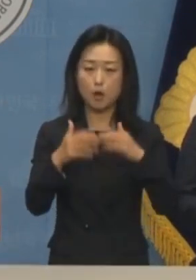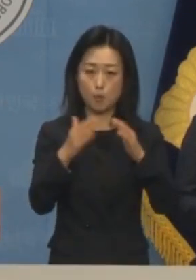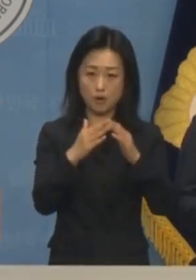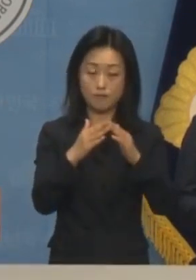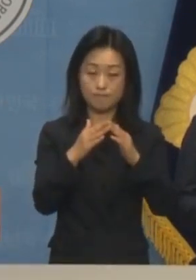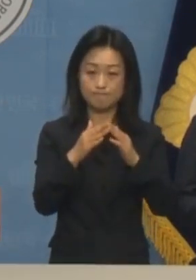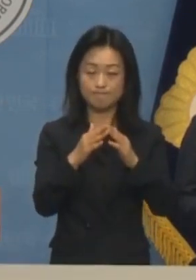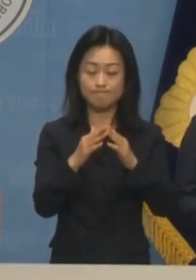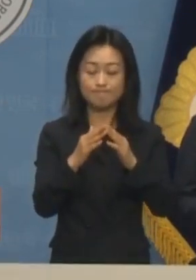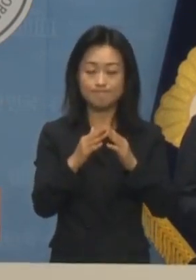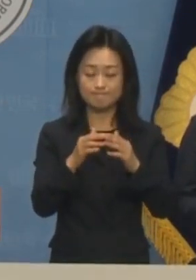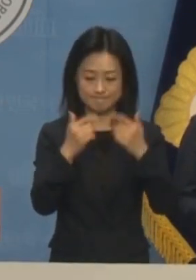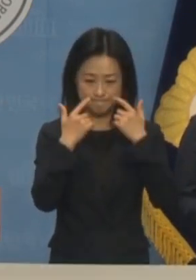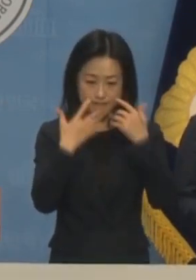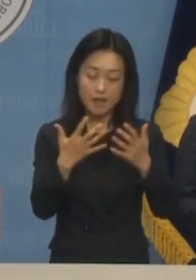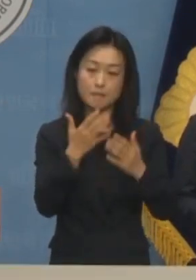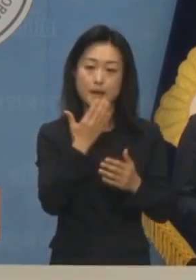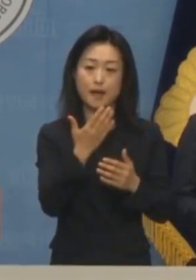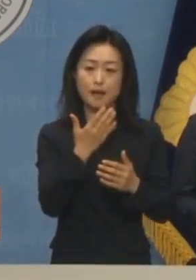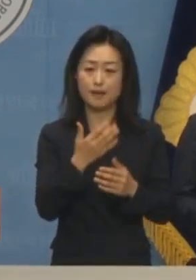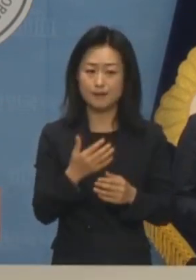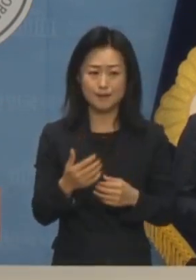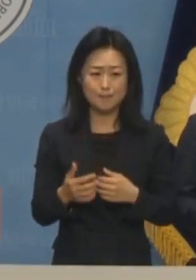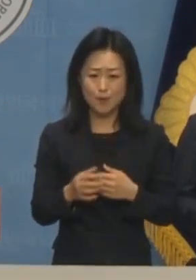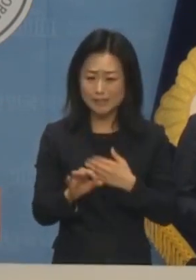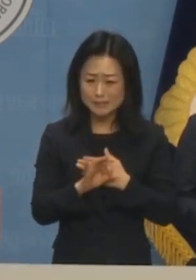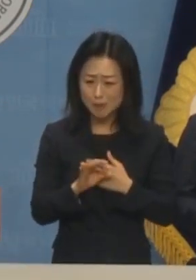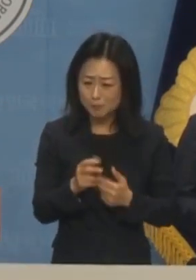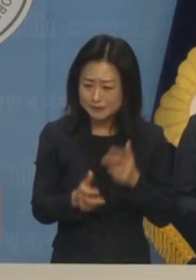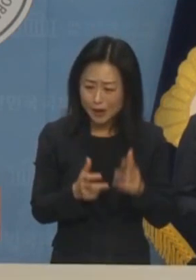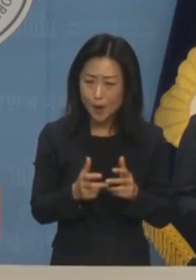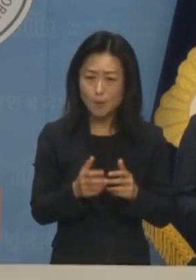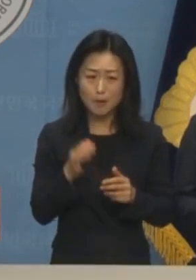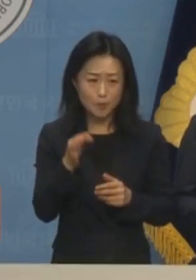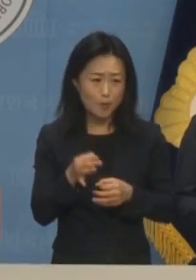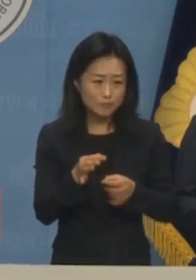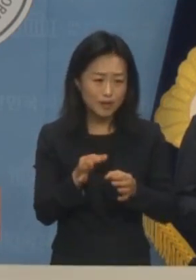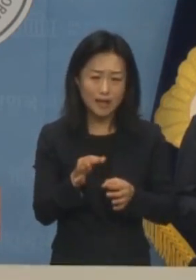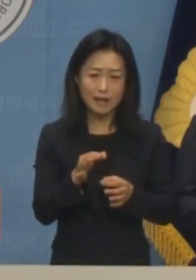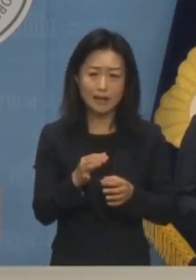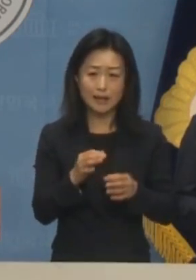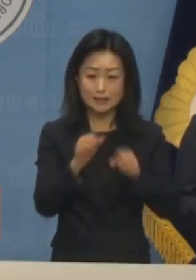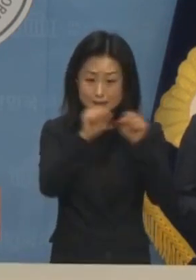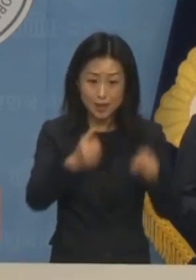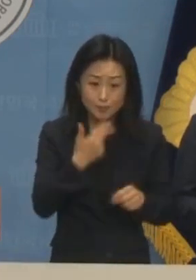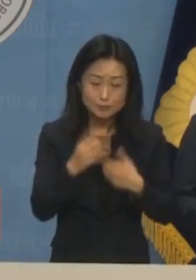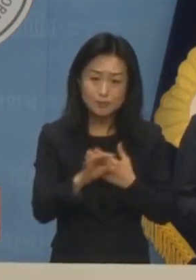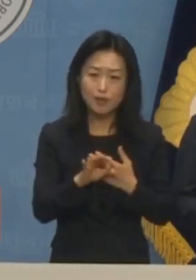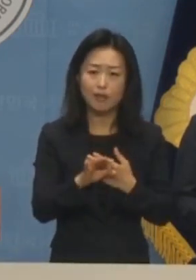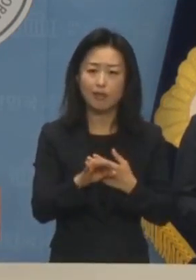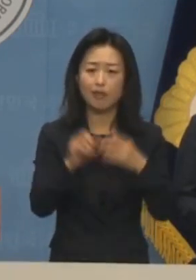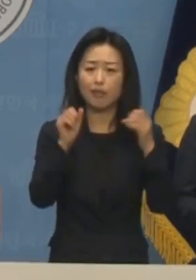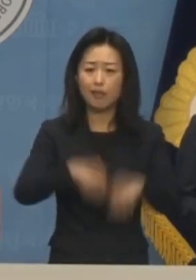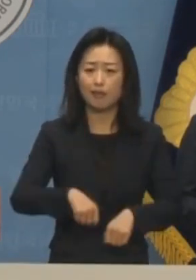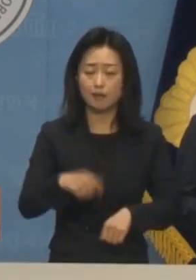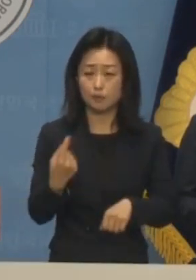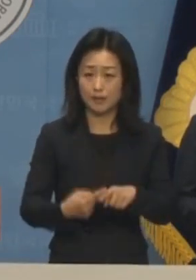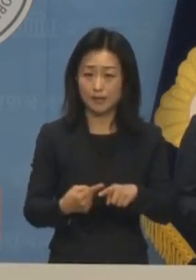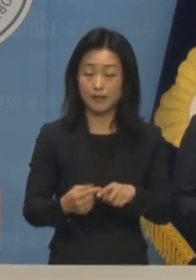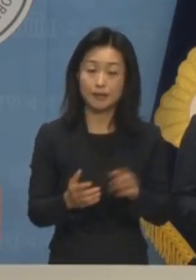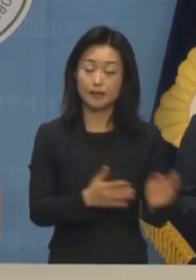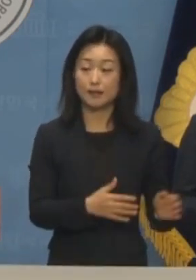시범사업만 나열하거나 돈을 쏟아붓는 것도 마찬가지로 밑빠진 독에 불과합니다. 필수의료 강화 3법을